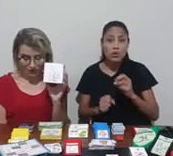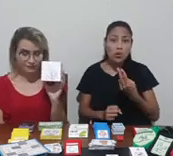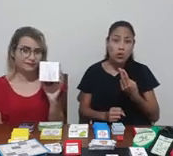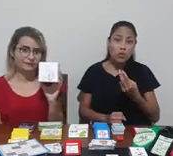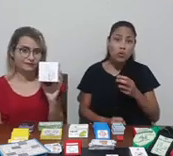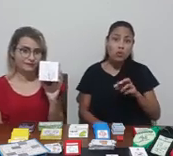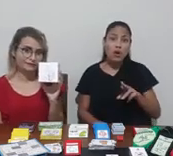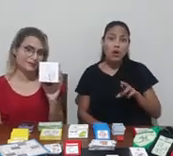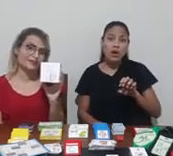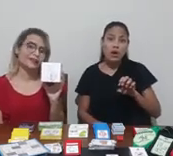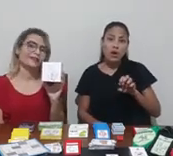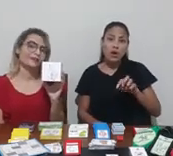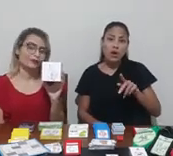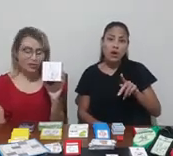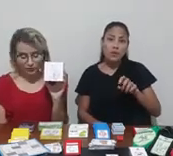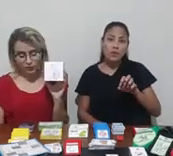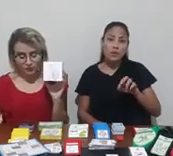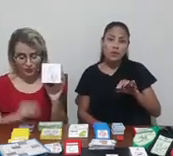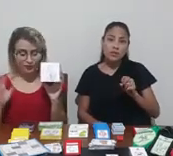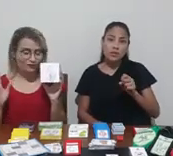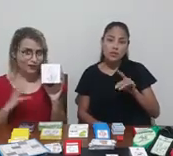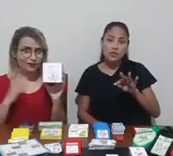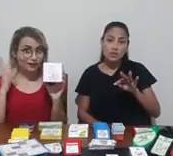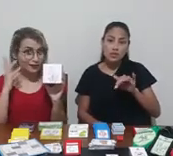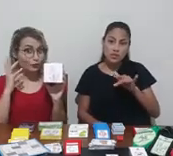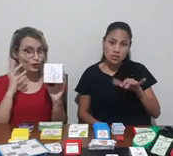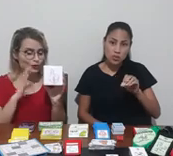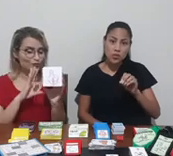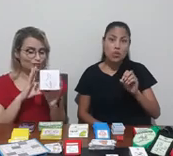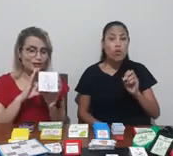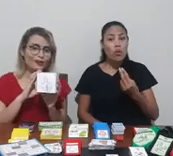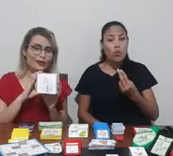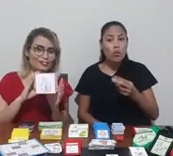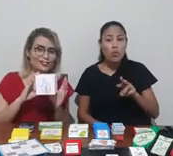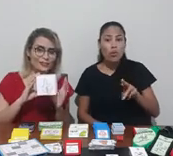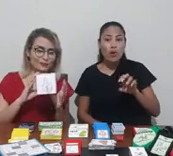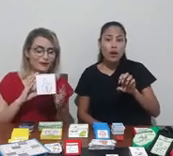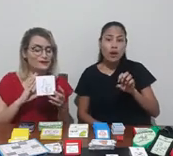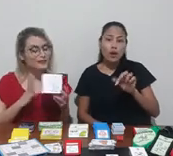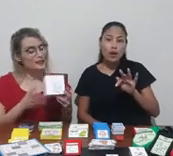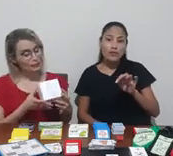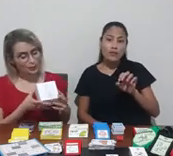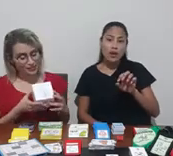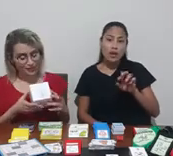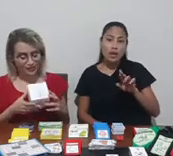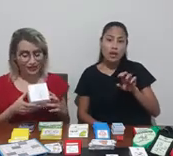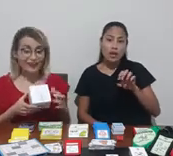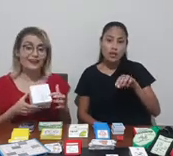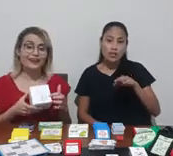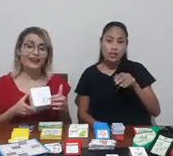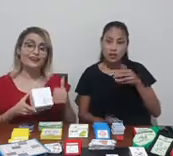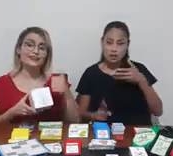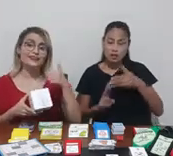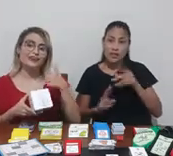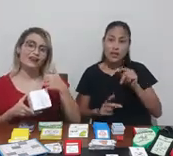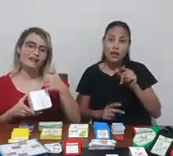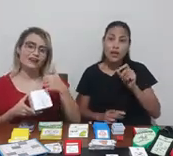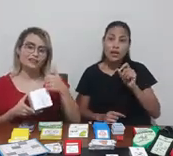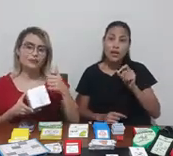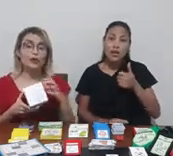referência. Vou responder para vocês não ficarem aí curiosos, né? O resto da semana, pois é, ele é